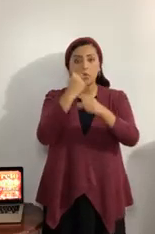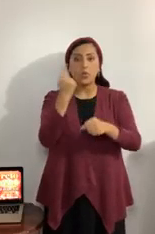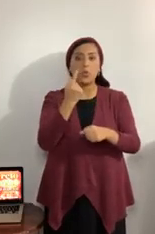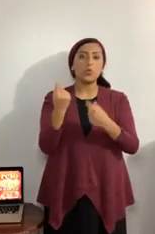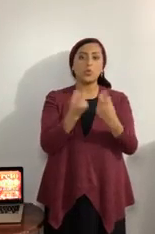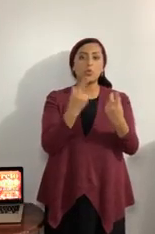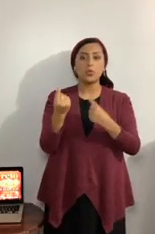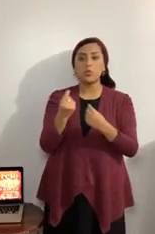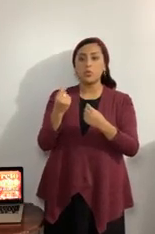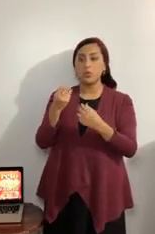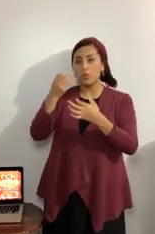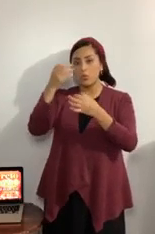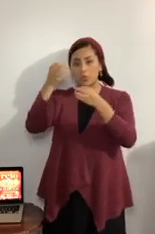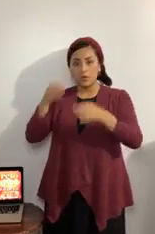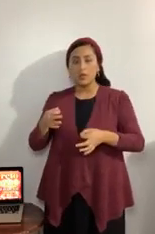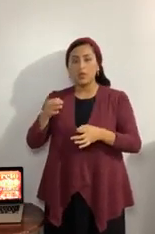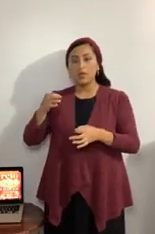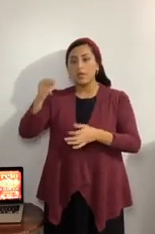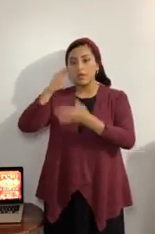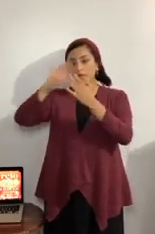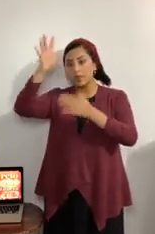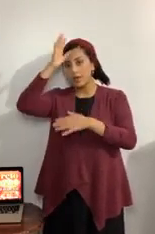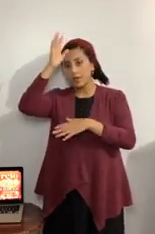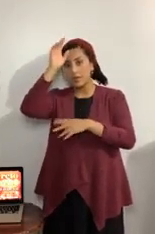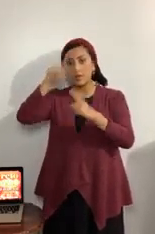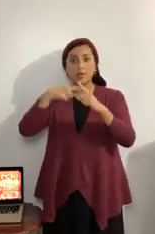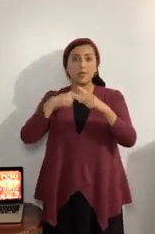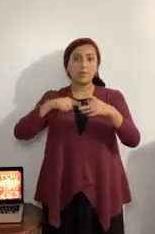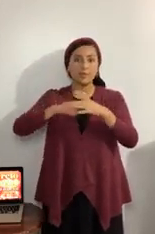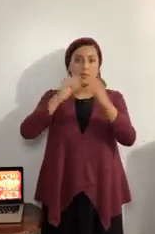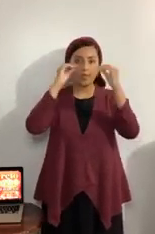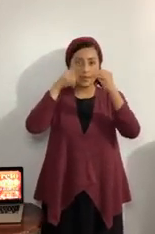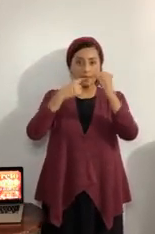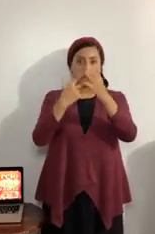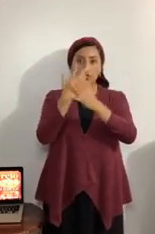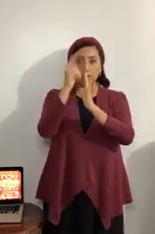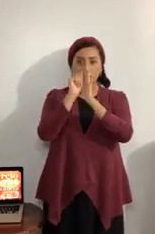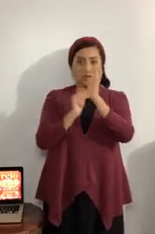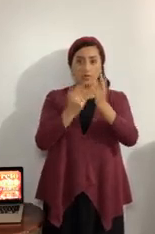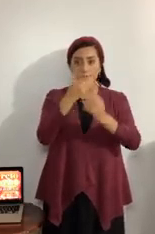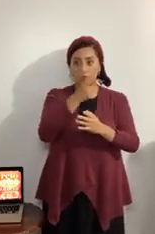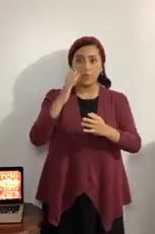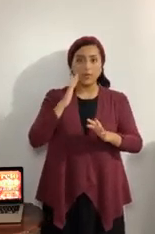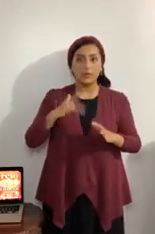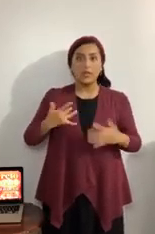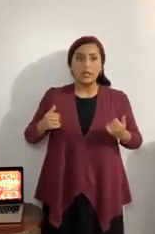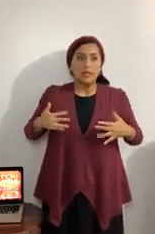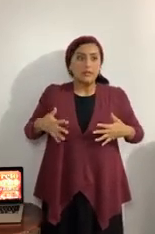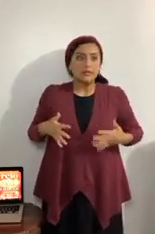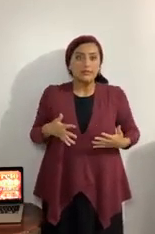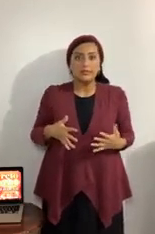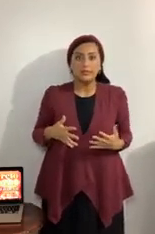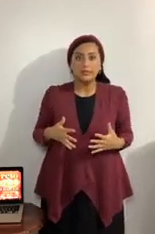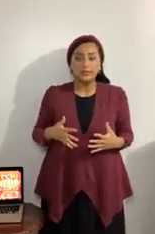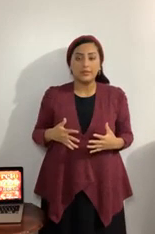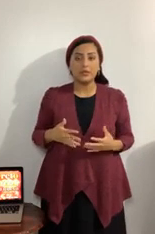voluntad del Padre. Cuando empecemos a ministrar sobre el Brit Hadashah, más de uno aquí va a temblar. Porque nada